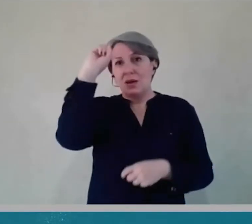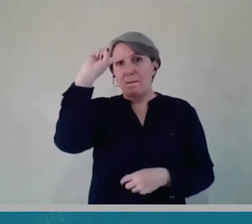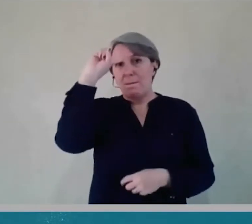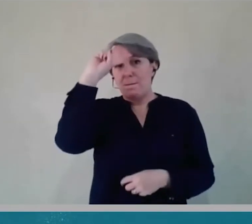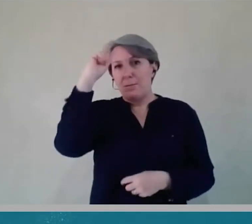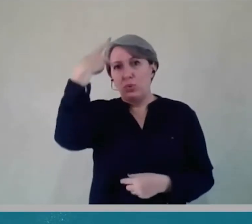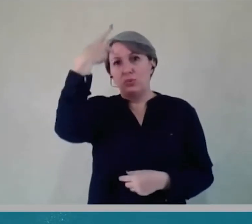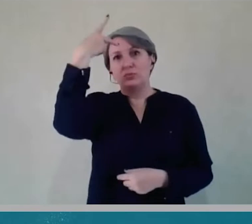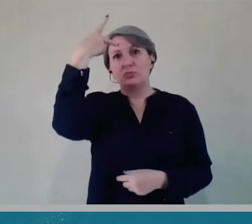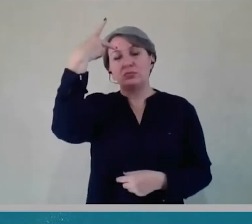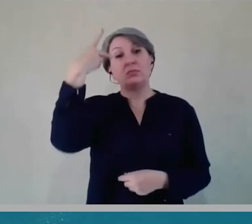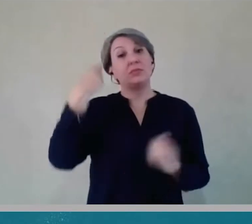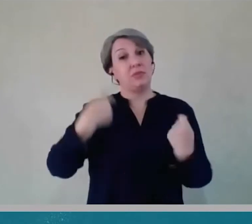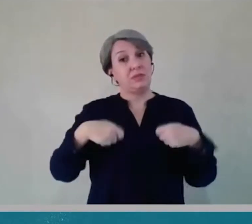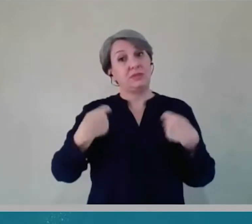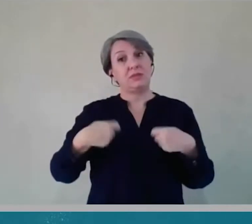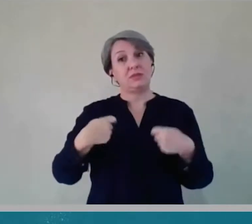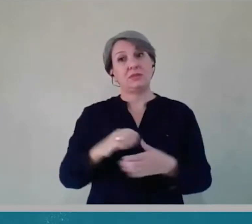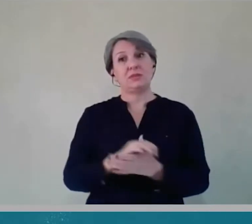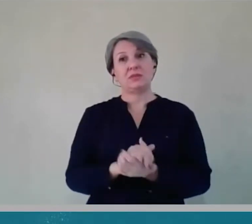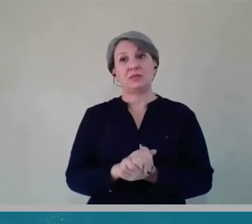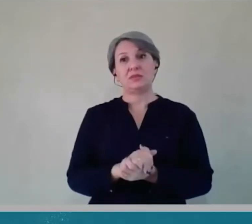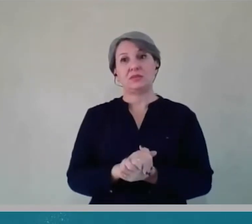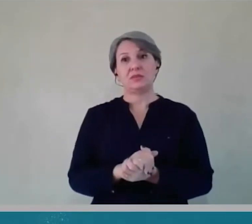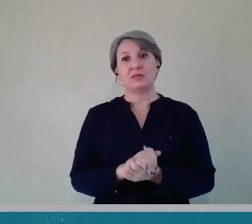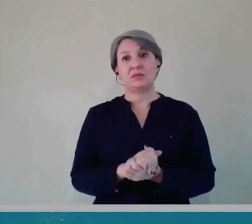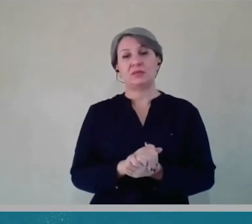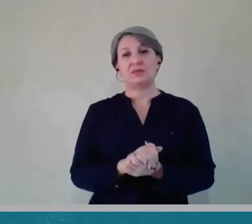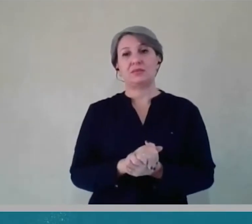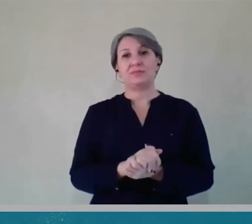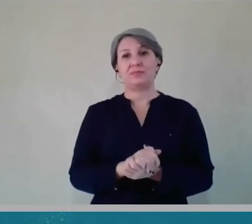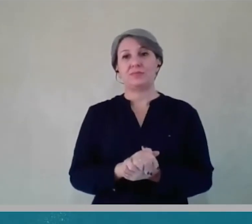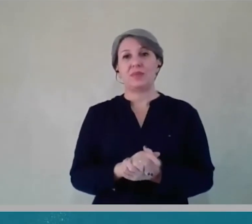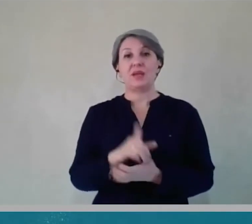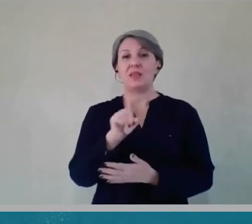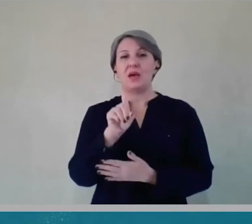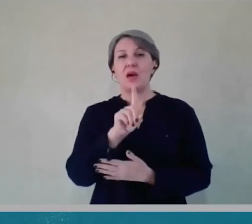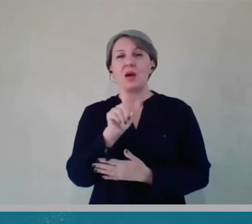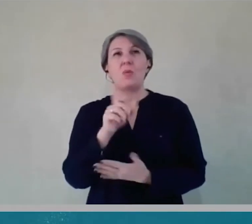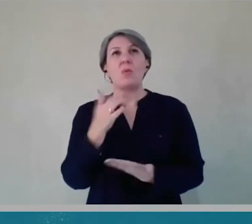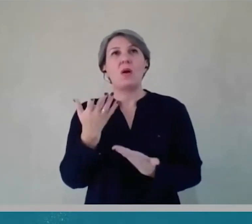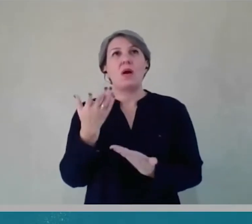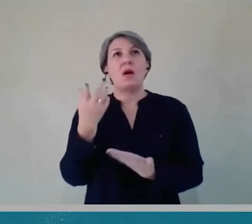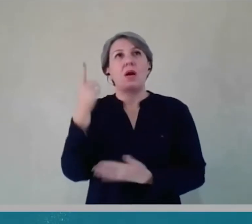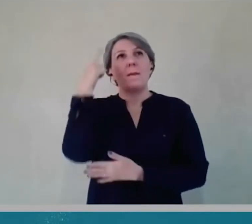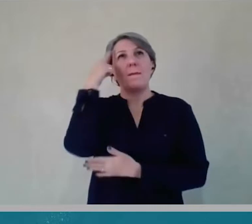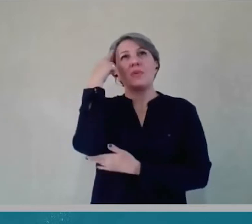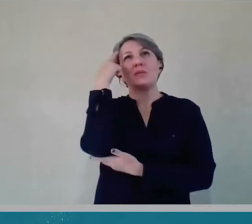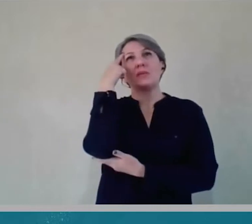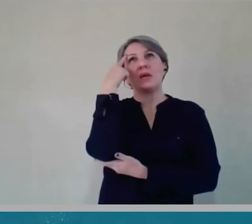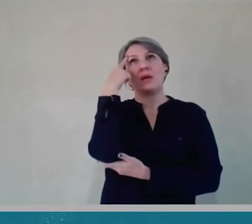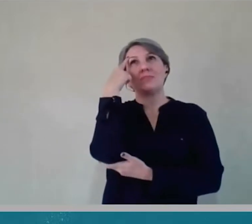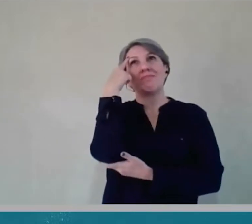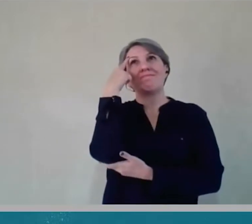falam: esse pecado aqui não posso cometer, então eu ponho na minha cabeça todo dia: